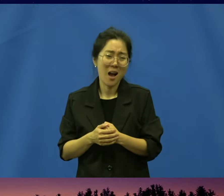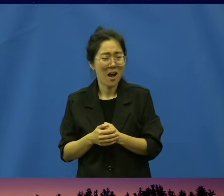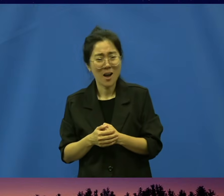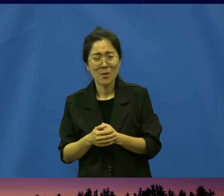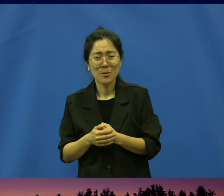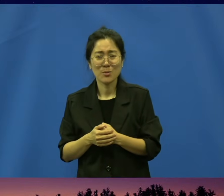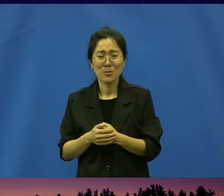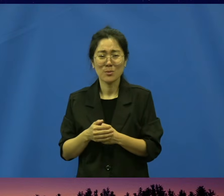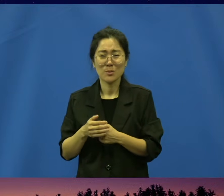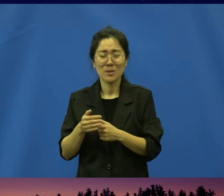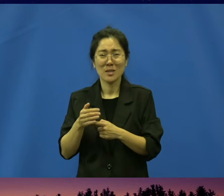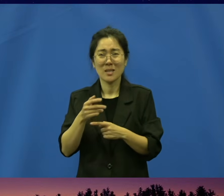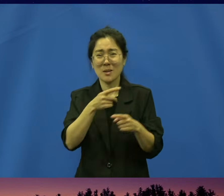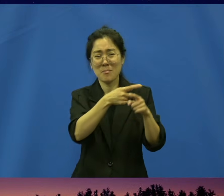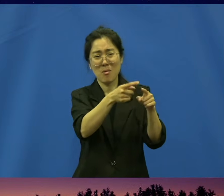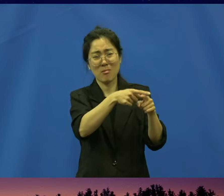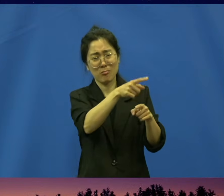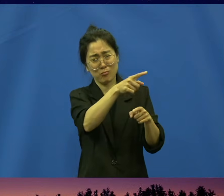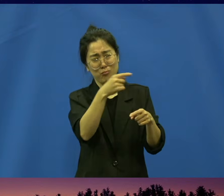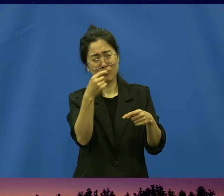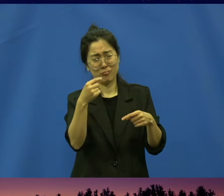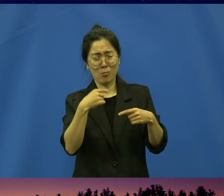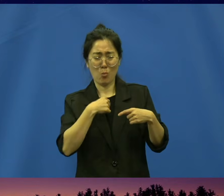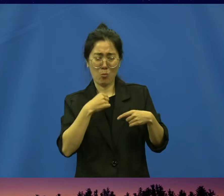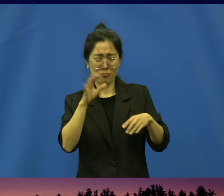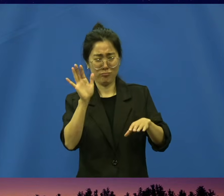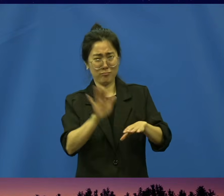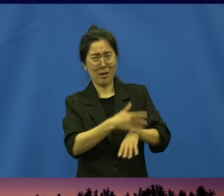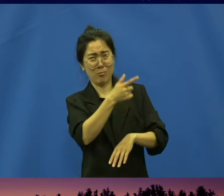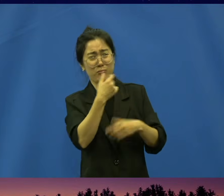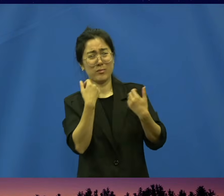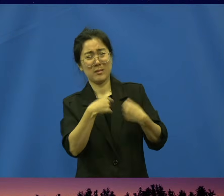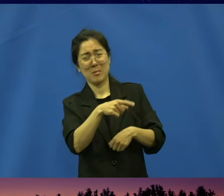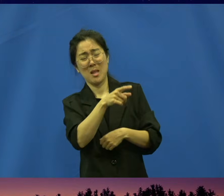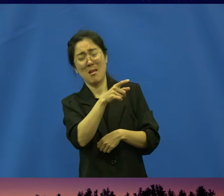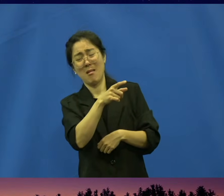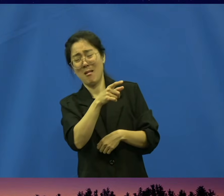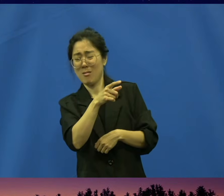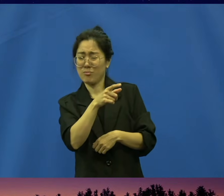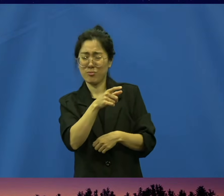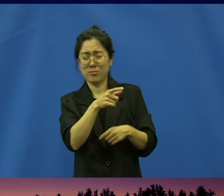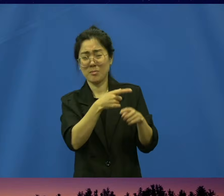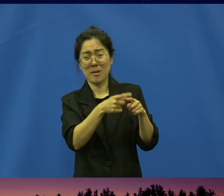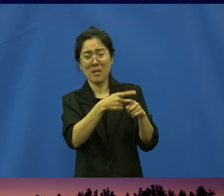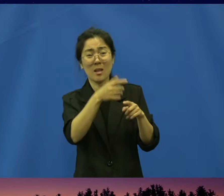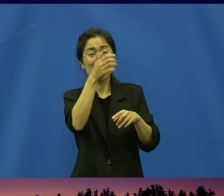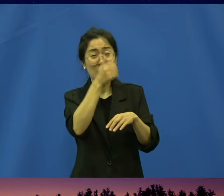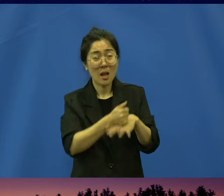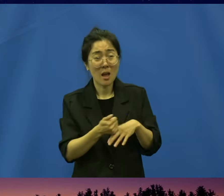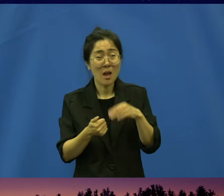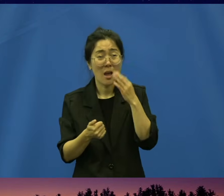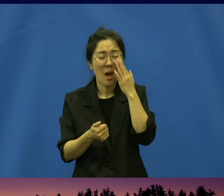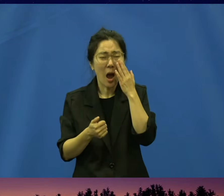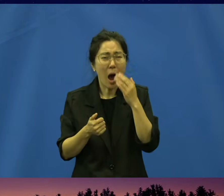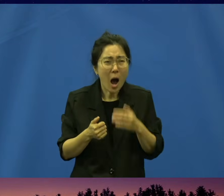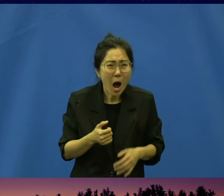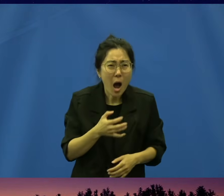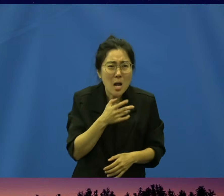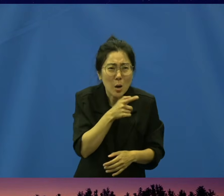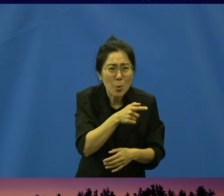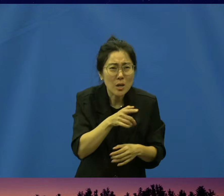속으로 판단을 했던 거예요. 그래서 그런 걸 다 내려놓으니까 그 사람들도 얼마나 이뻐 보이고, 야,